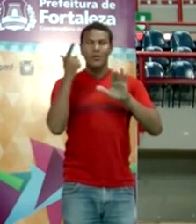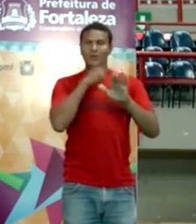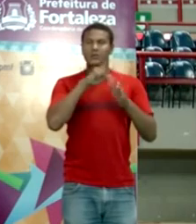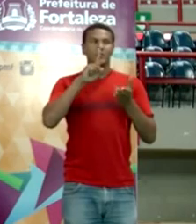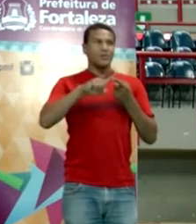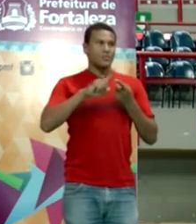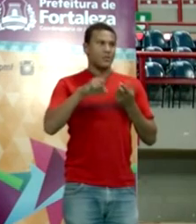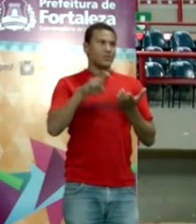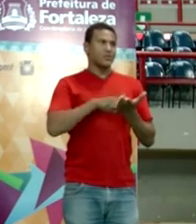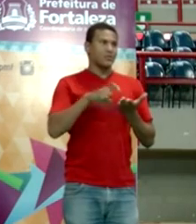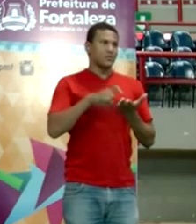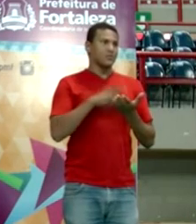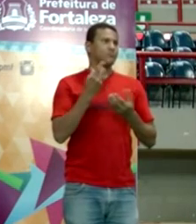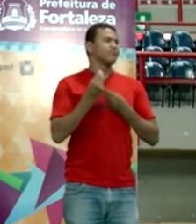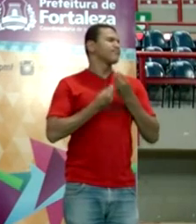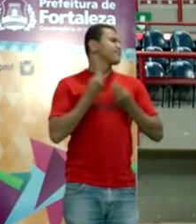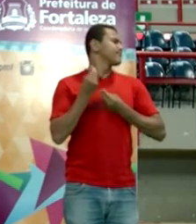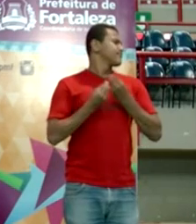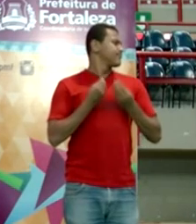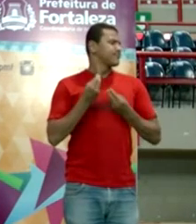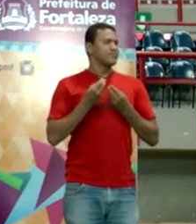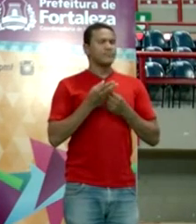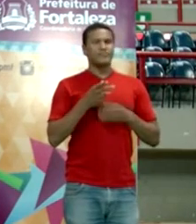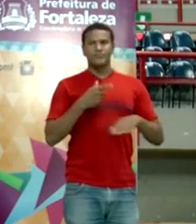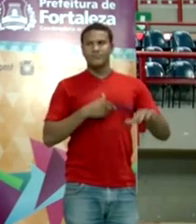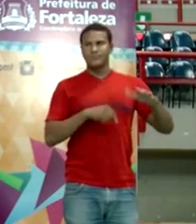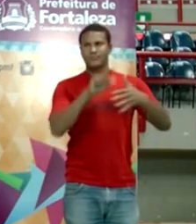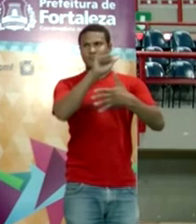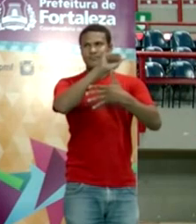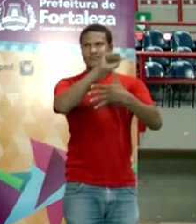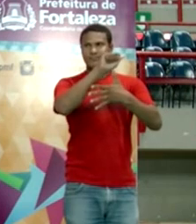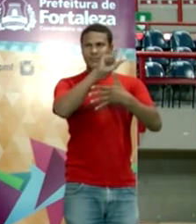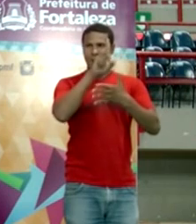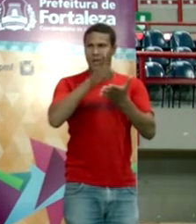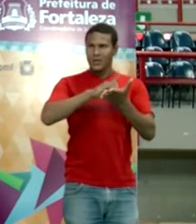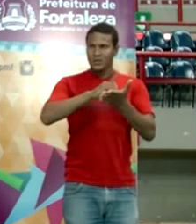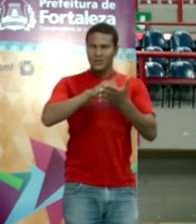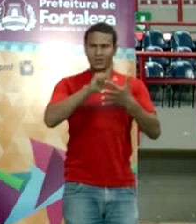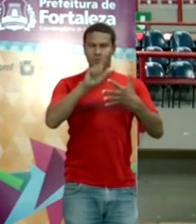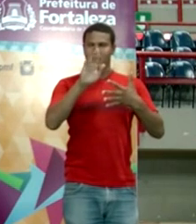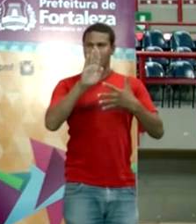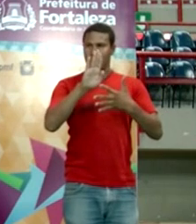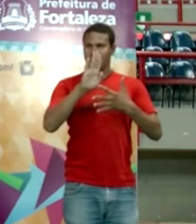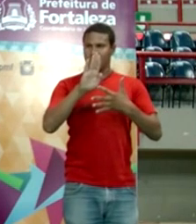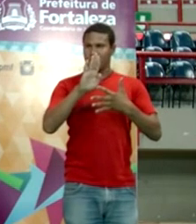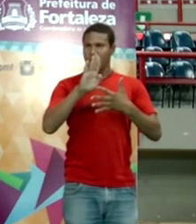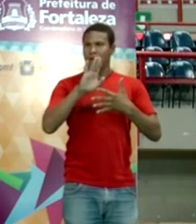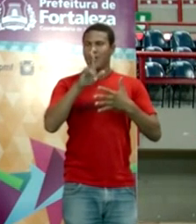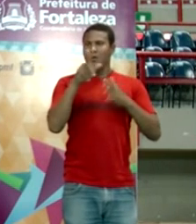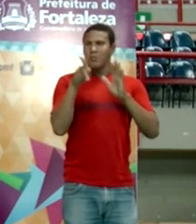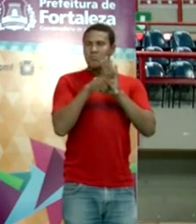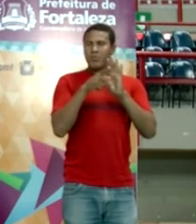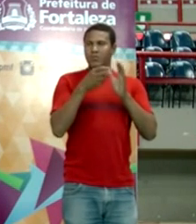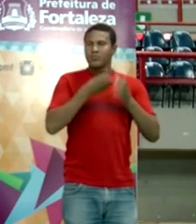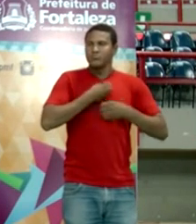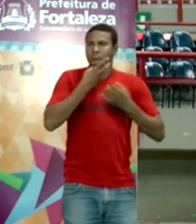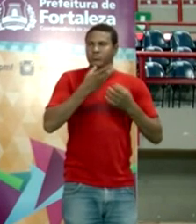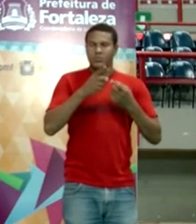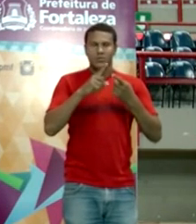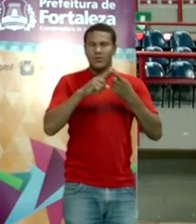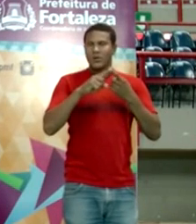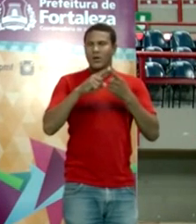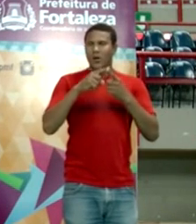impressos. Como? Item A, dicionários. B, documentários. C,